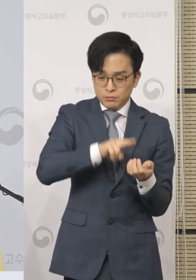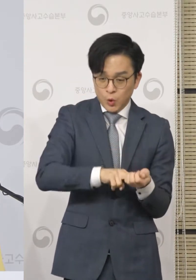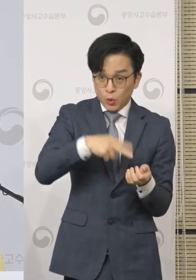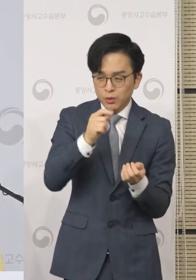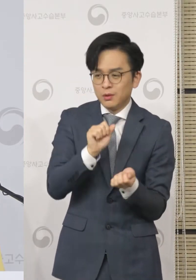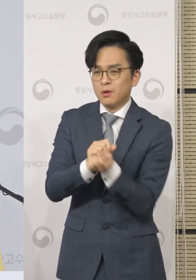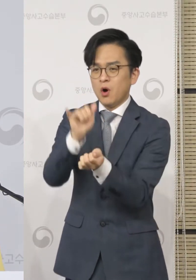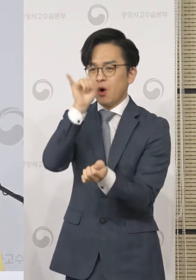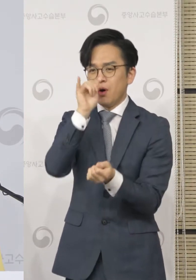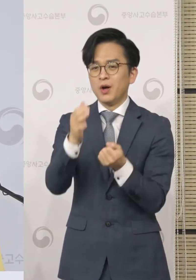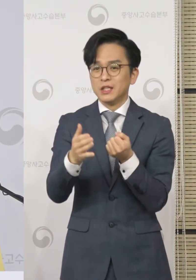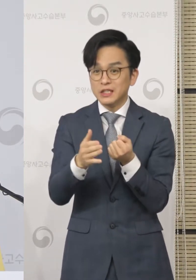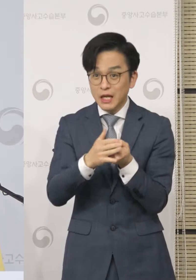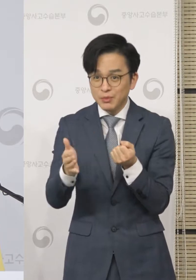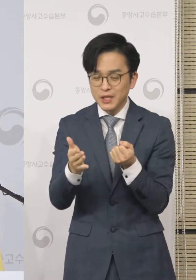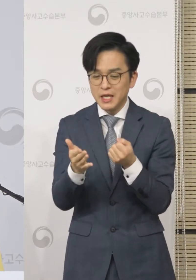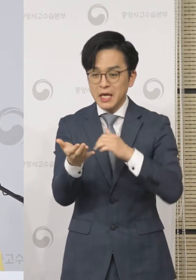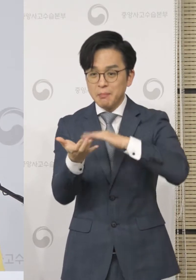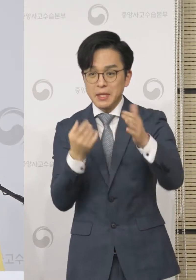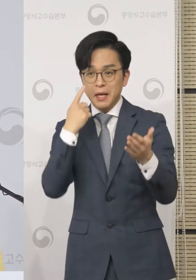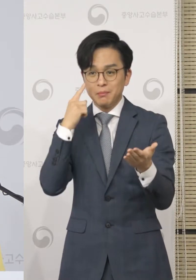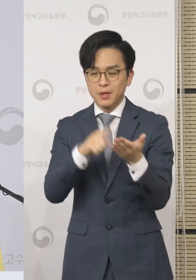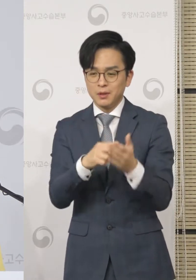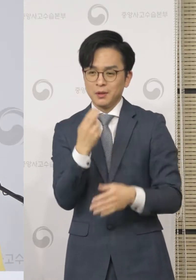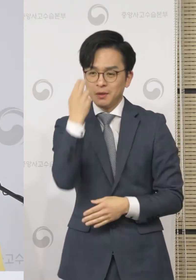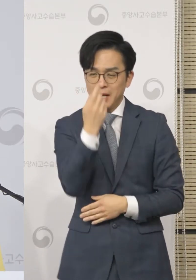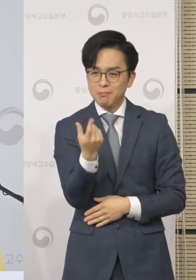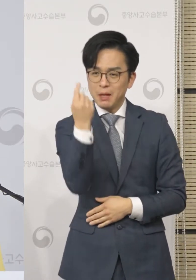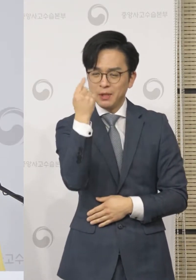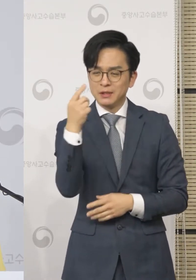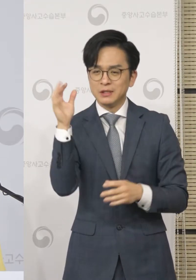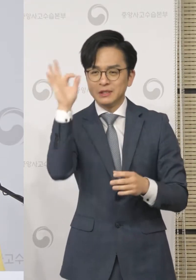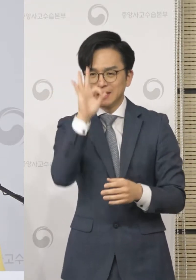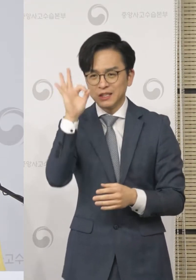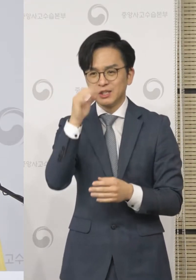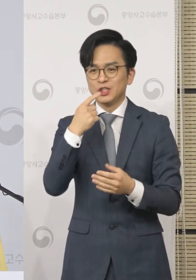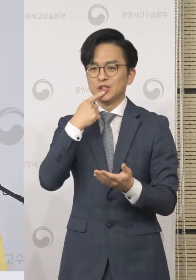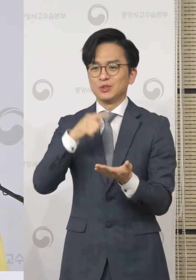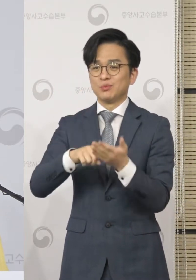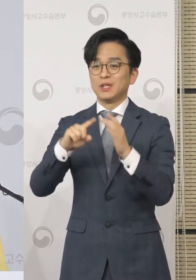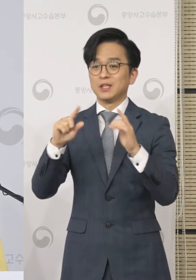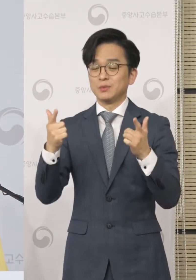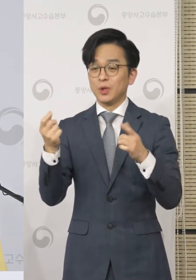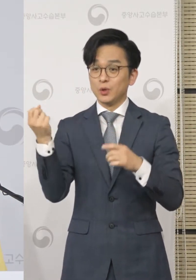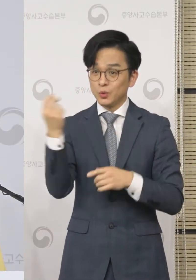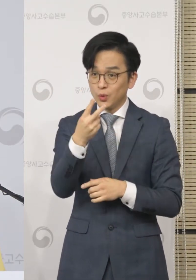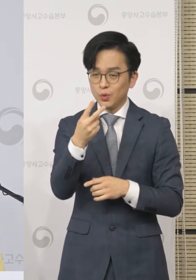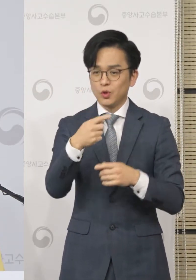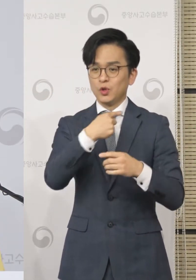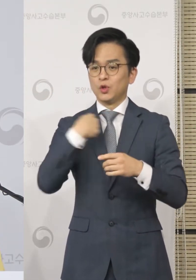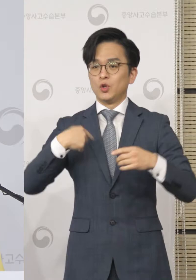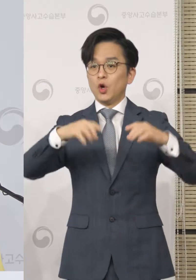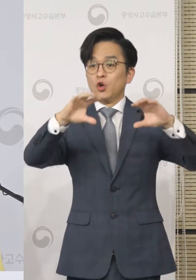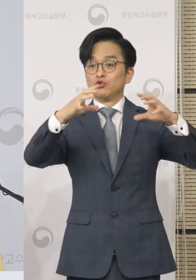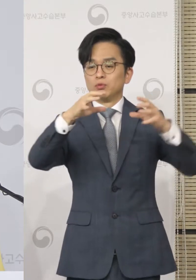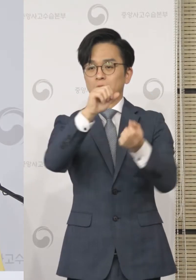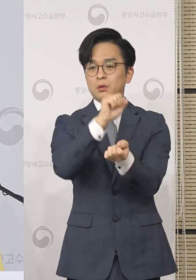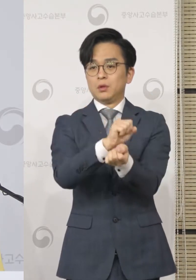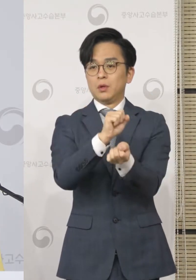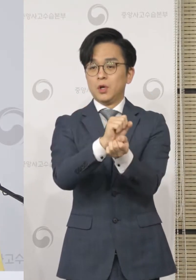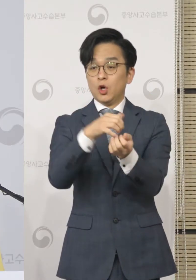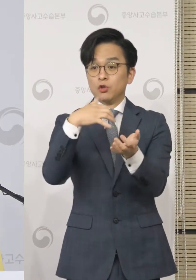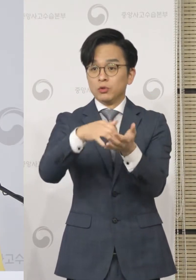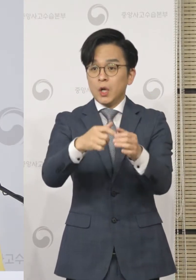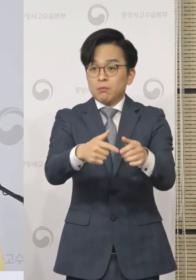확산을 통제하는 것이 용이하지 않은 그런 상황입니다. 또한 중국에서의 환자 발생이 계속